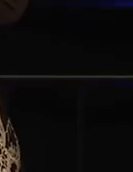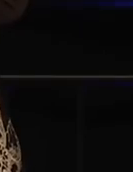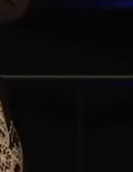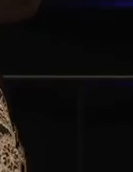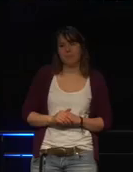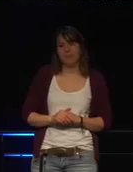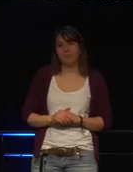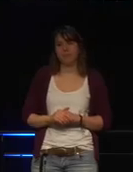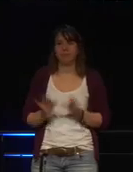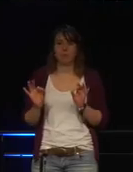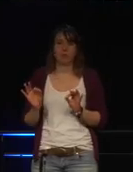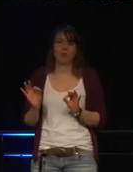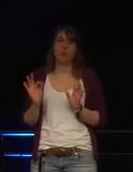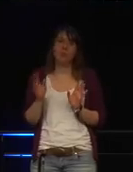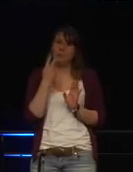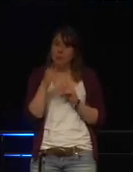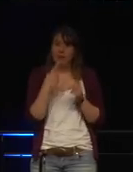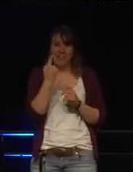Obviamente, ¿qué es lo que pueden hacer